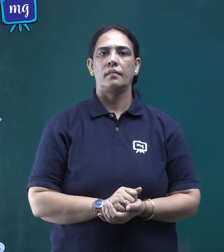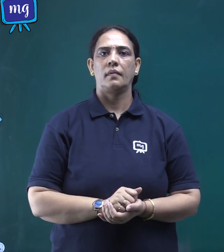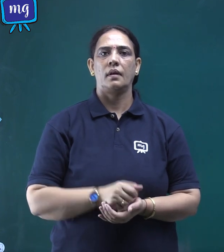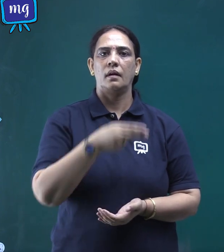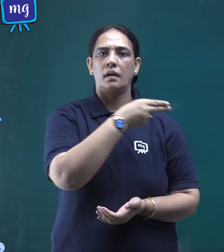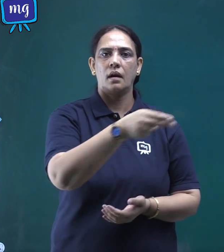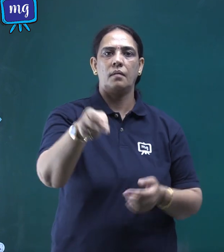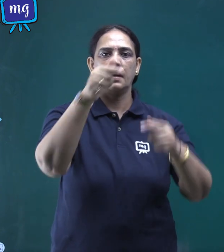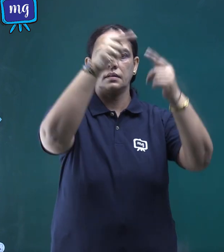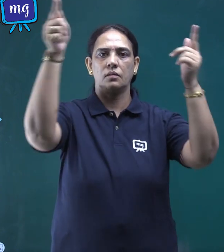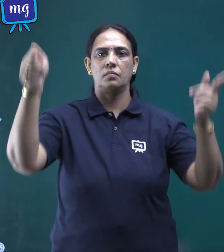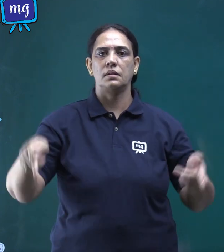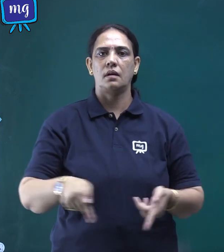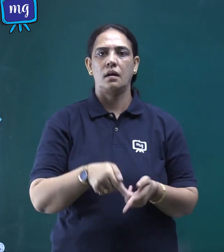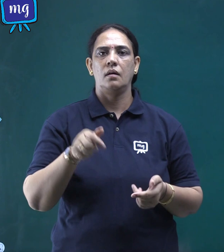समचतुर्भुज होता है।